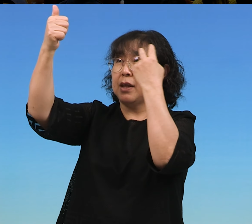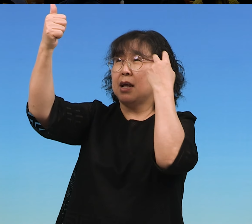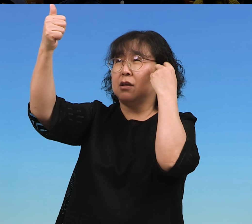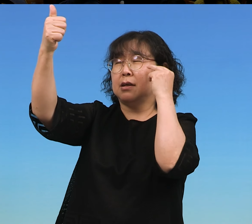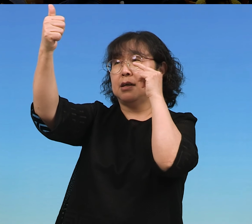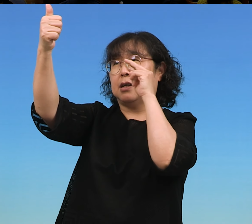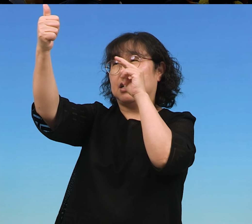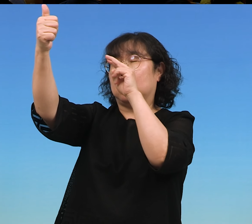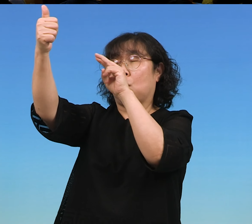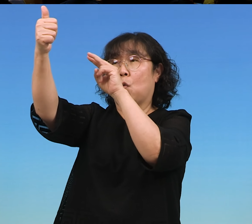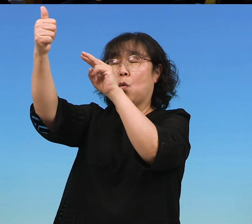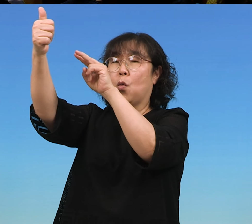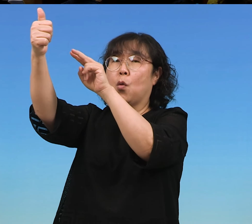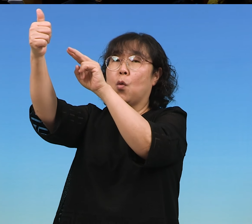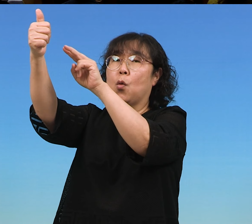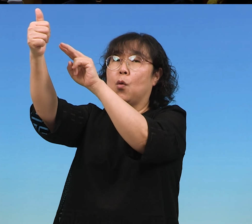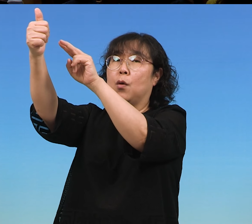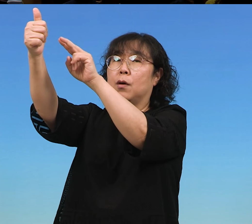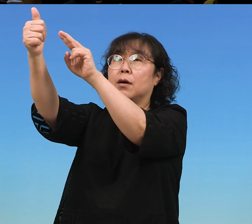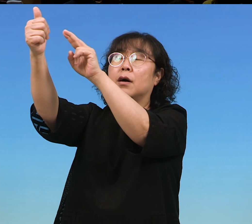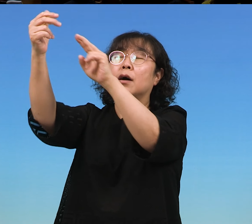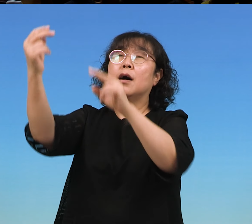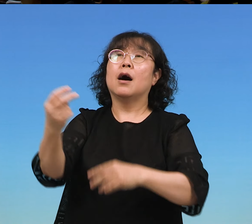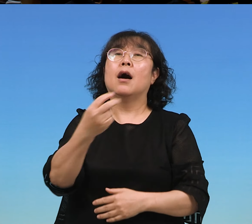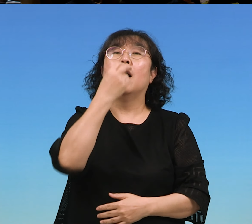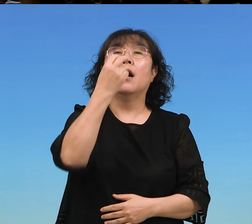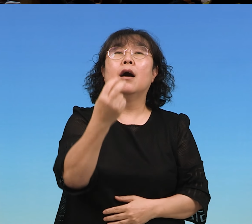주님께 드리고,